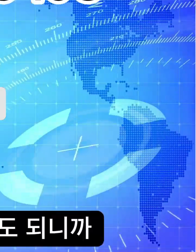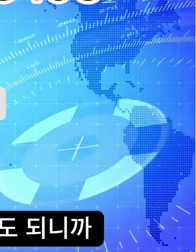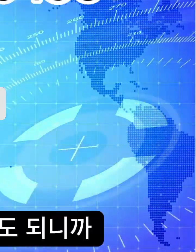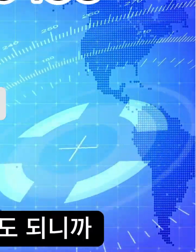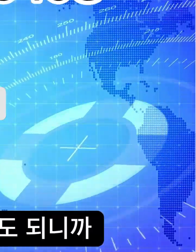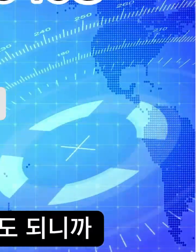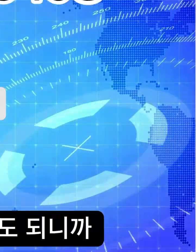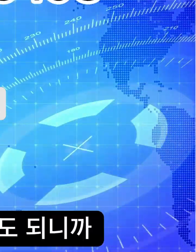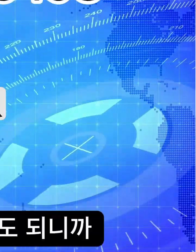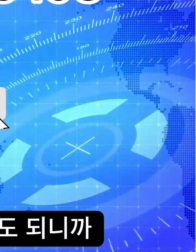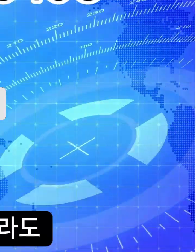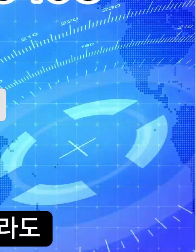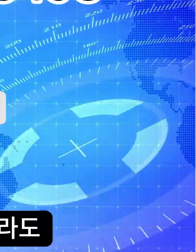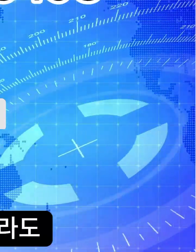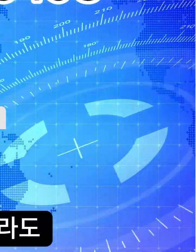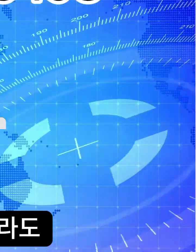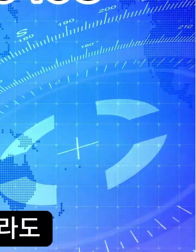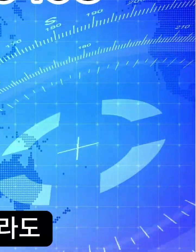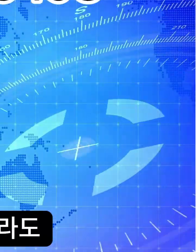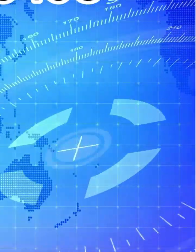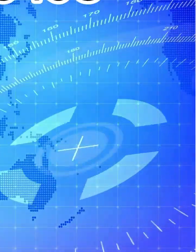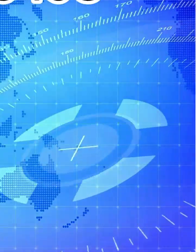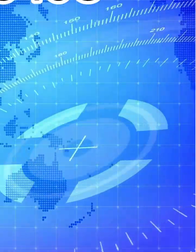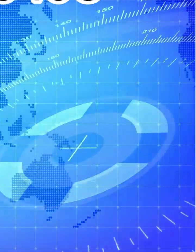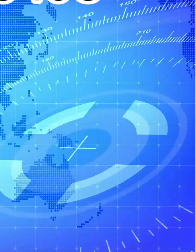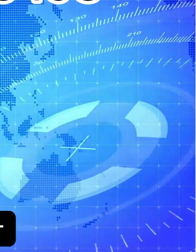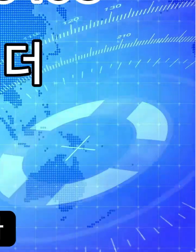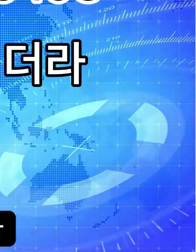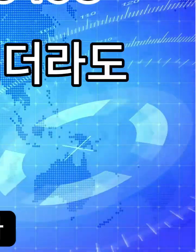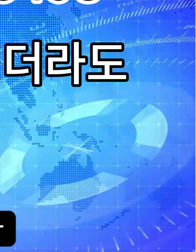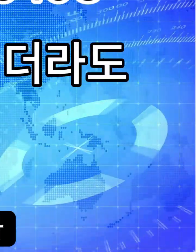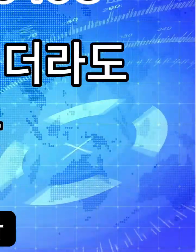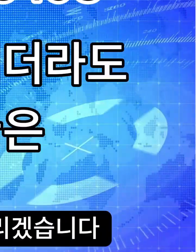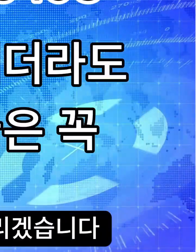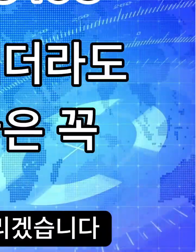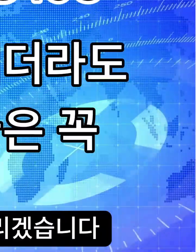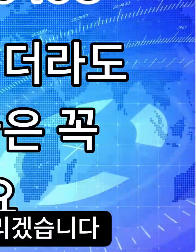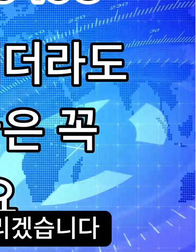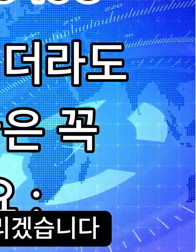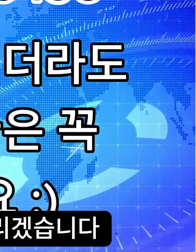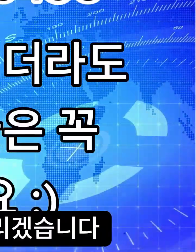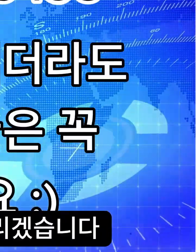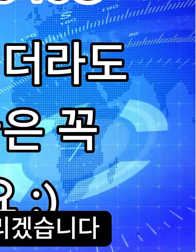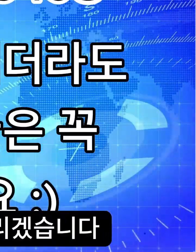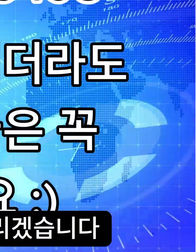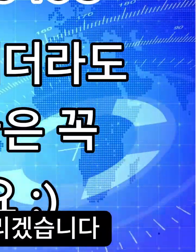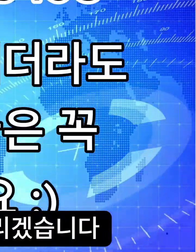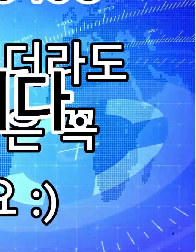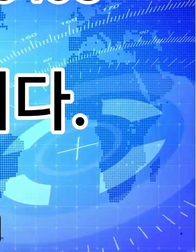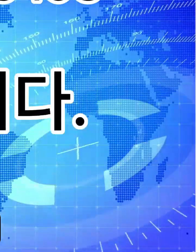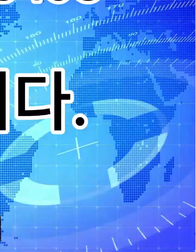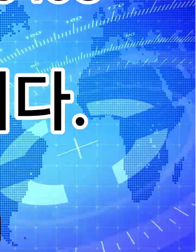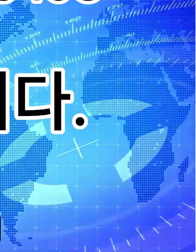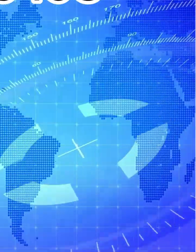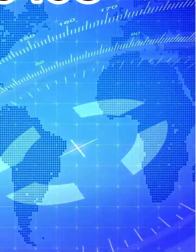나중에 수익 보신 다음에 하셔도 되니까 구독은 안 하시더라도 좋아요와 아무 댓글이나 꼭 남겨주시기 부탁드리겠습니다. 감사합니다.